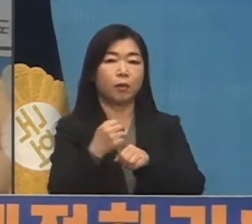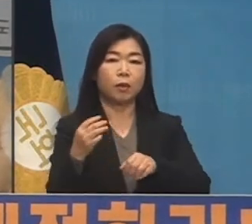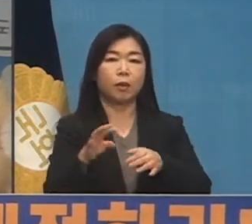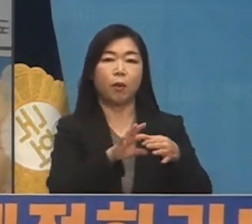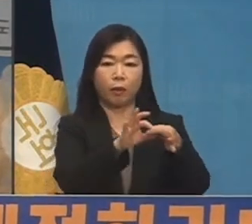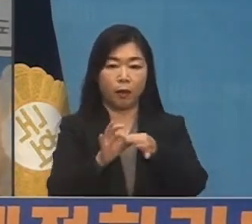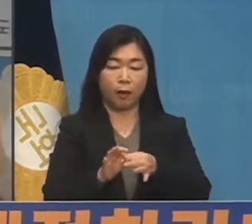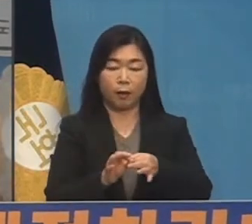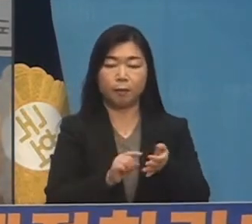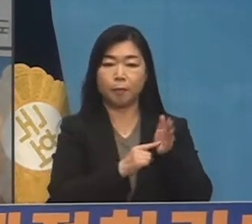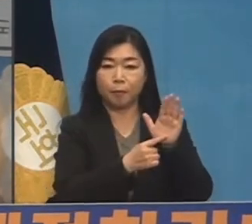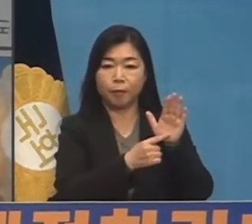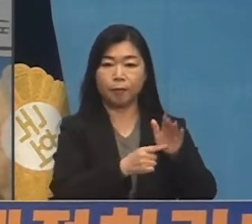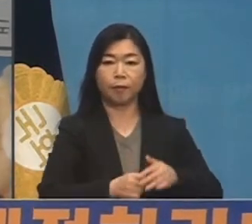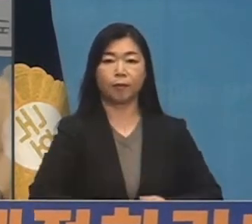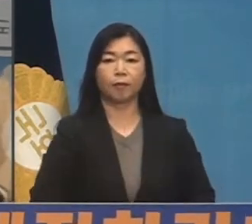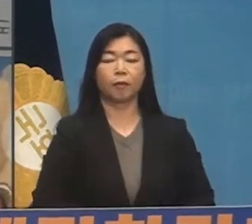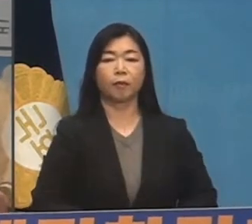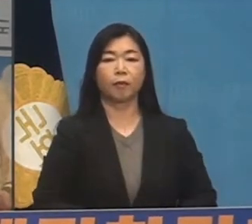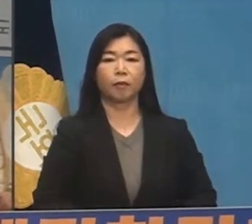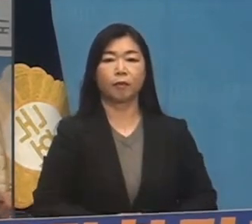한국사회적경제연대회의.